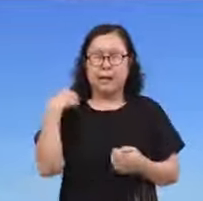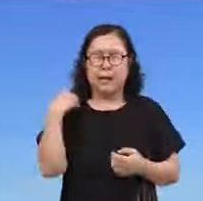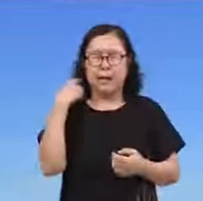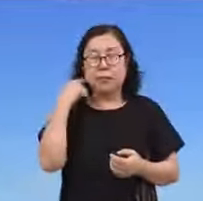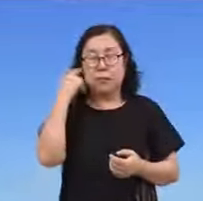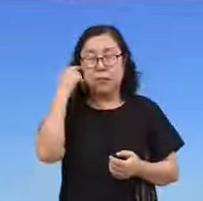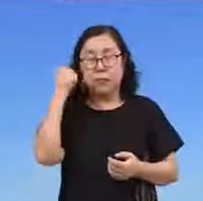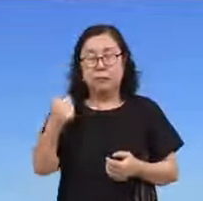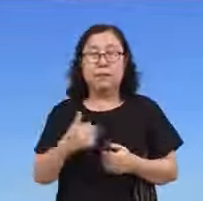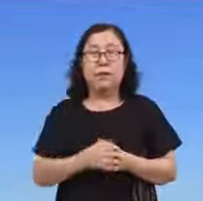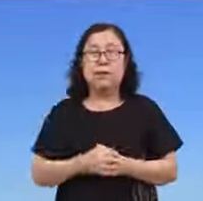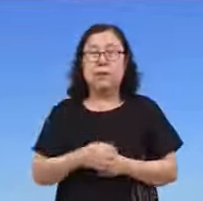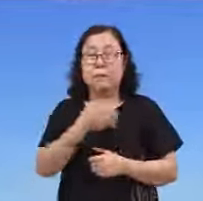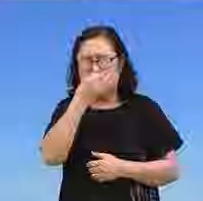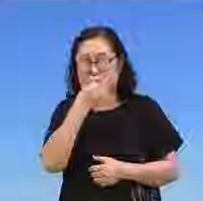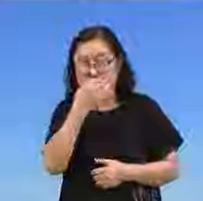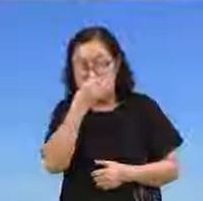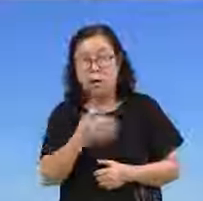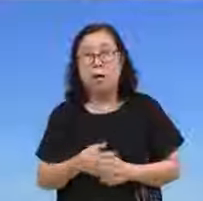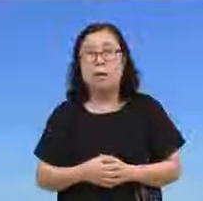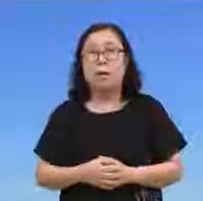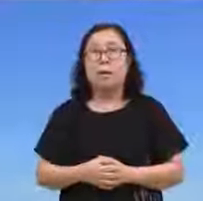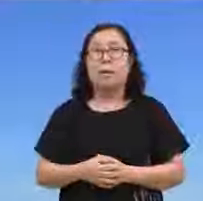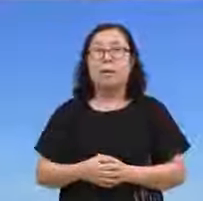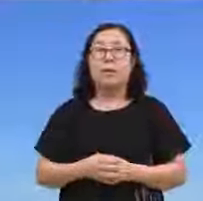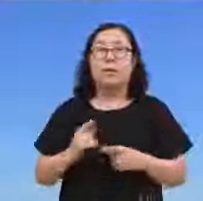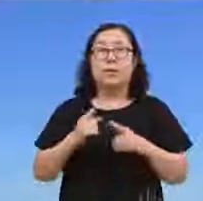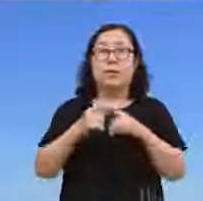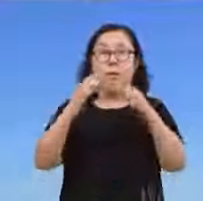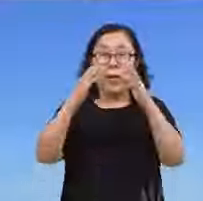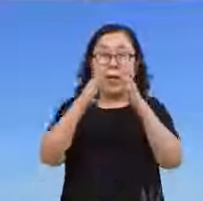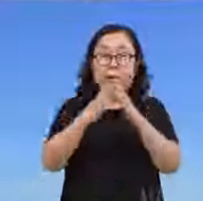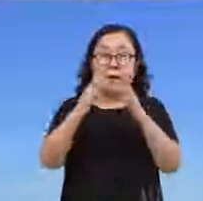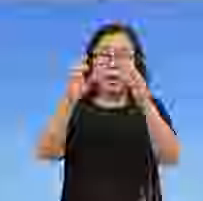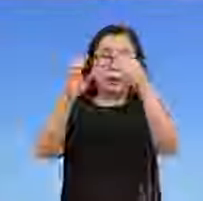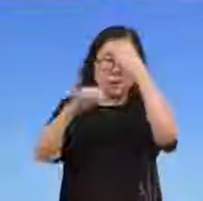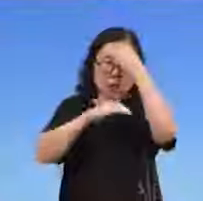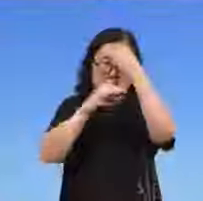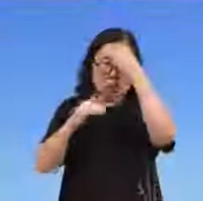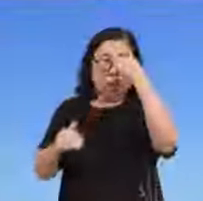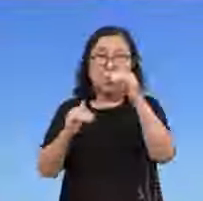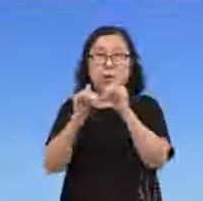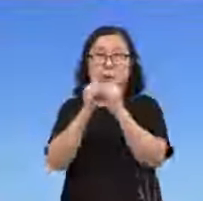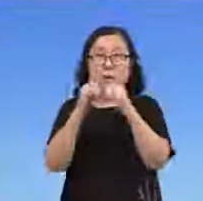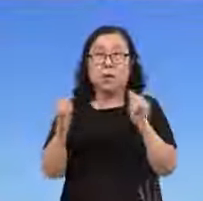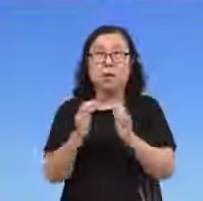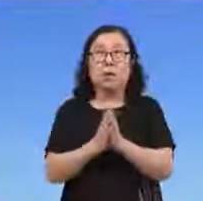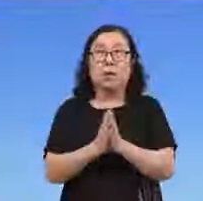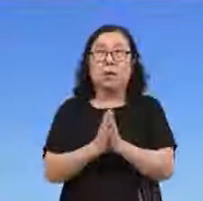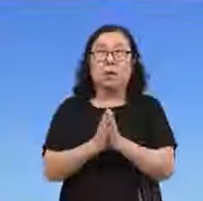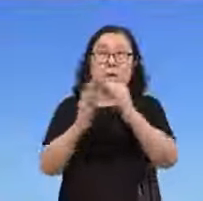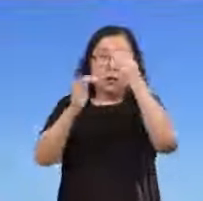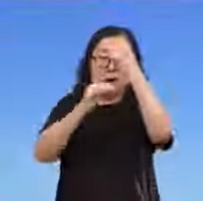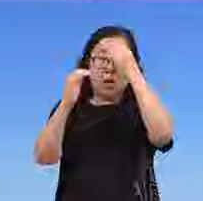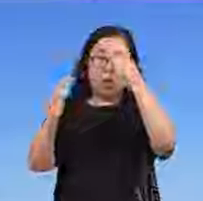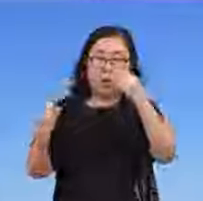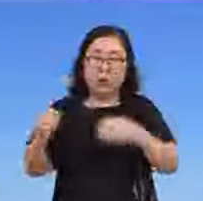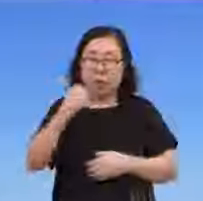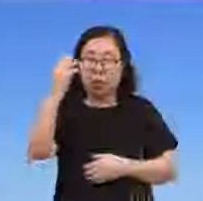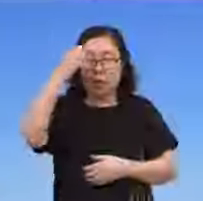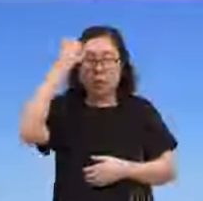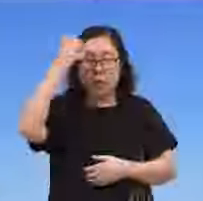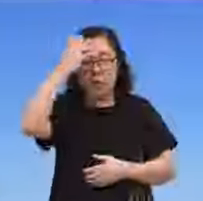담임 목사님들이 몸살을 앓고 계시다는 거예요. 아니, 그 교회가 성도들이 주 안에서 성령 안에서 하나가 돼야